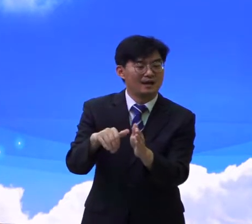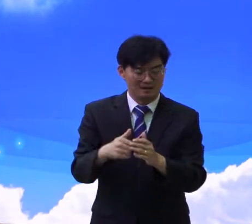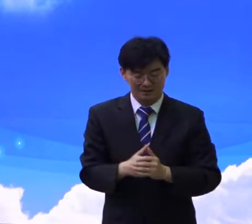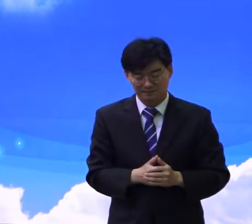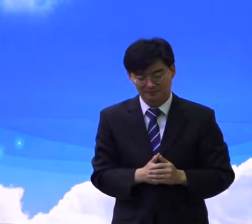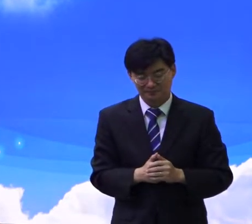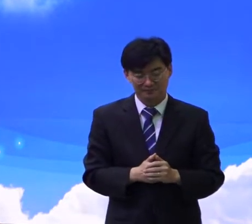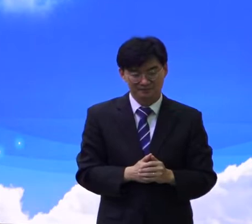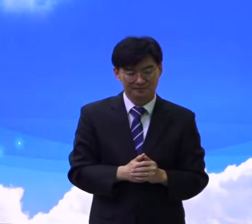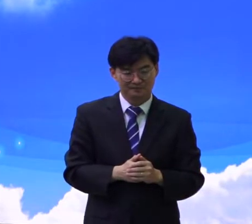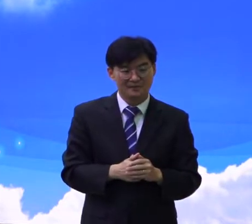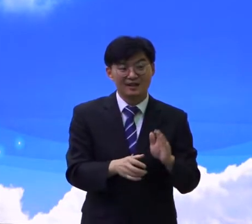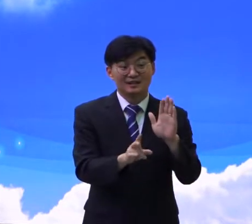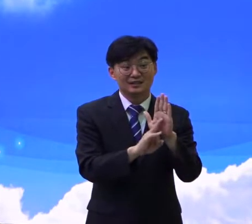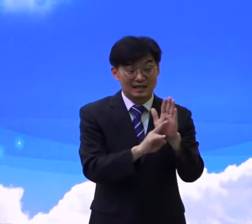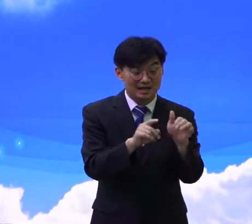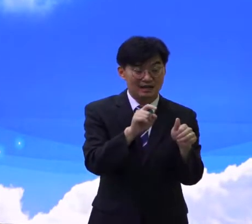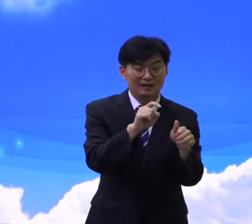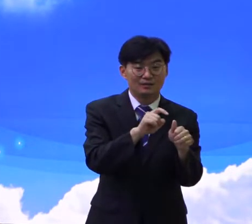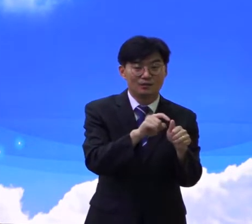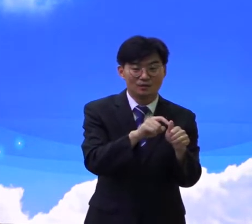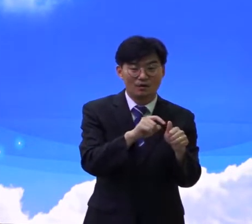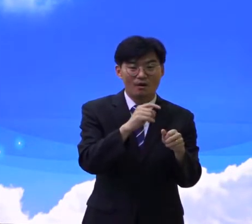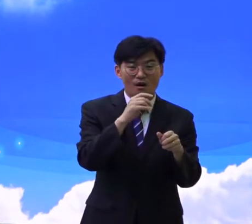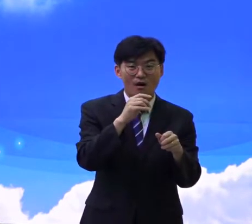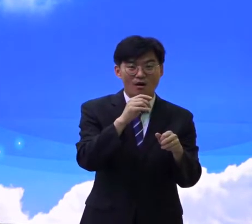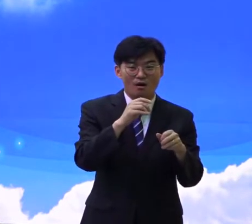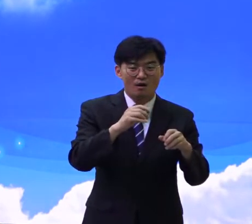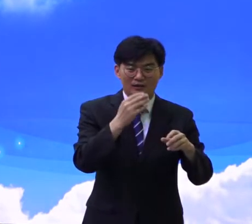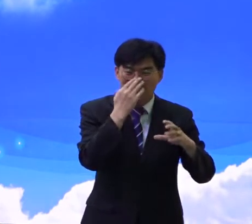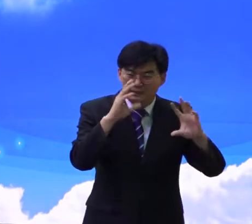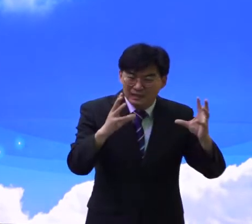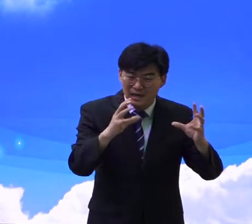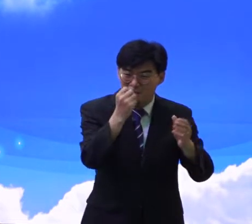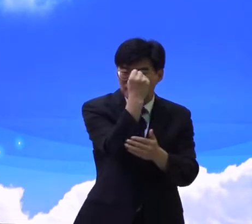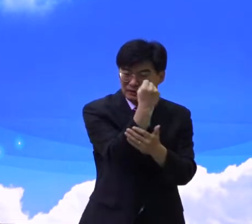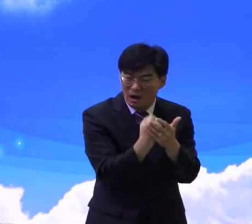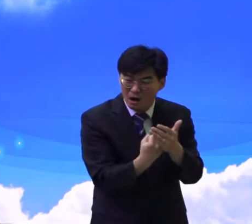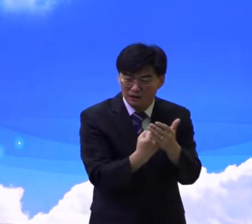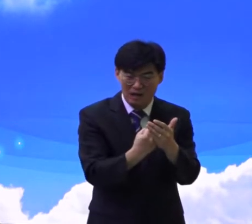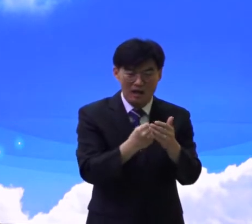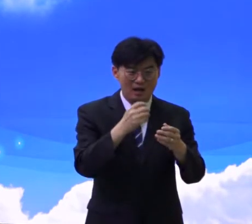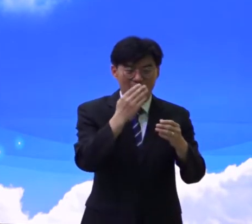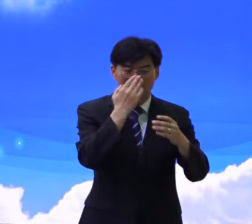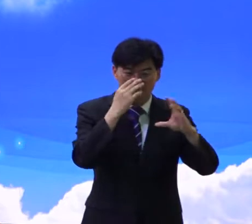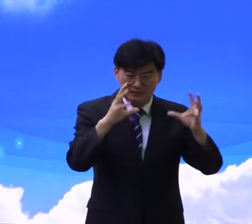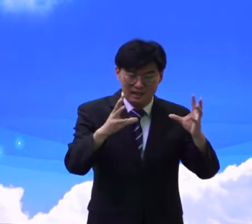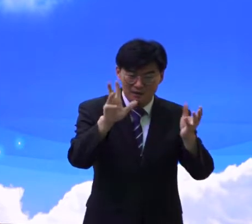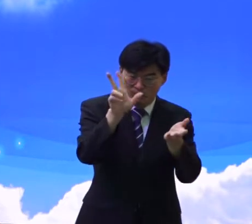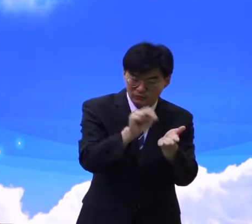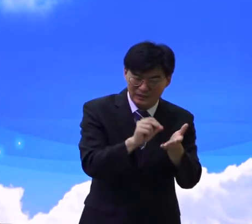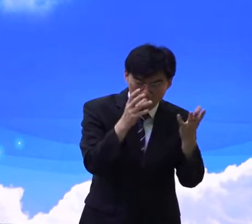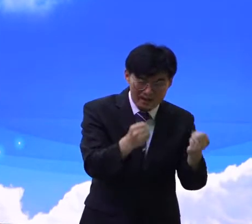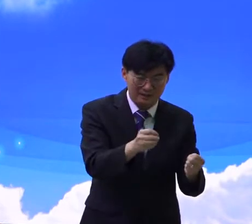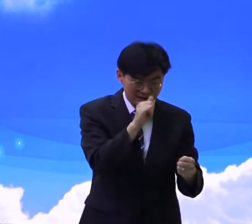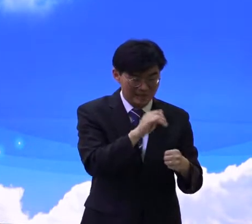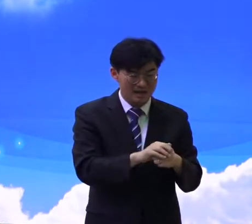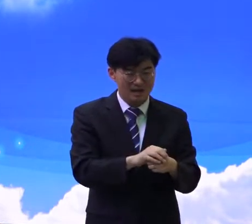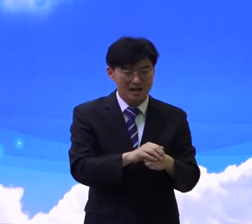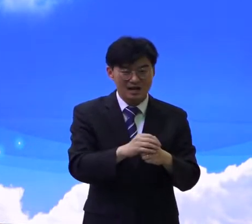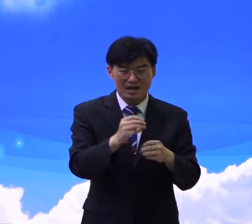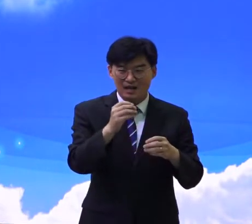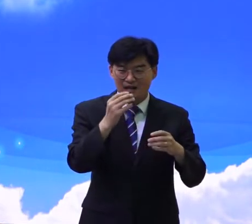나머지 후반부에서는 하나님께서 주시는 놀라운 회복을 노래하면서 하나님의 백성들이 입게 될 하나님이 주신